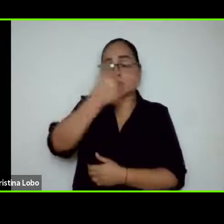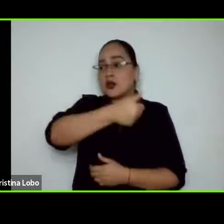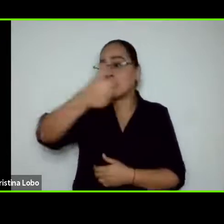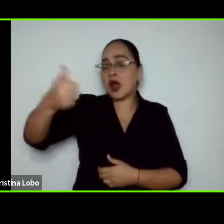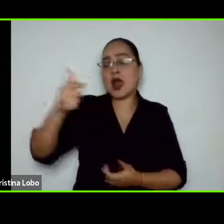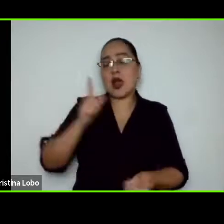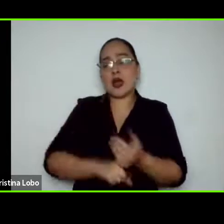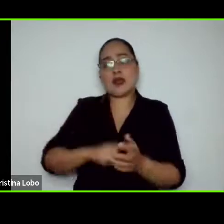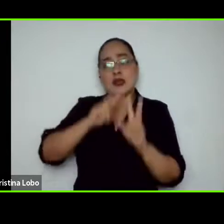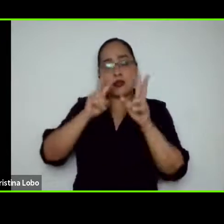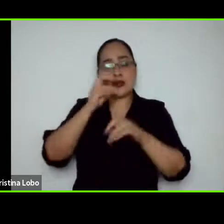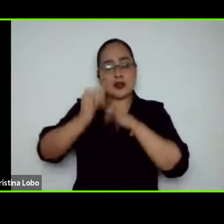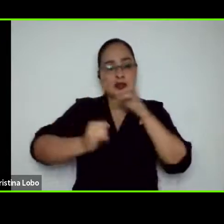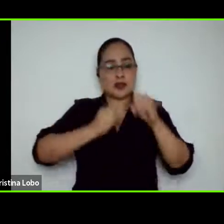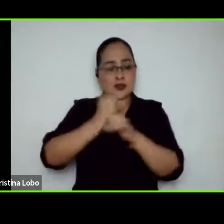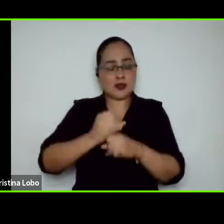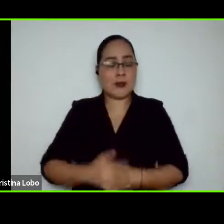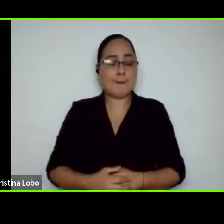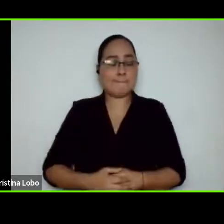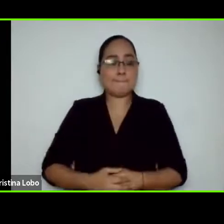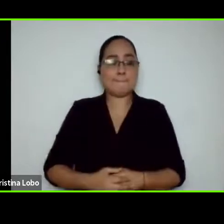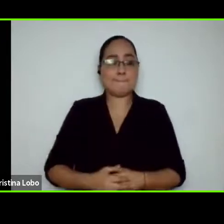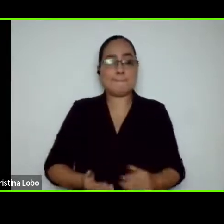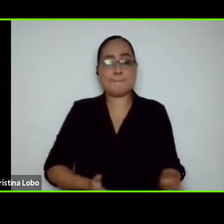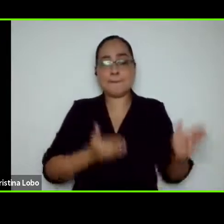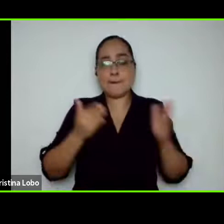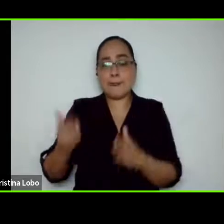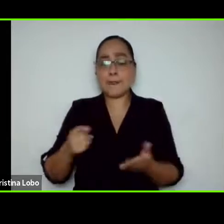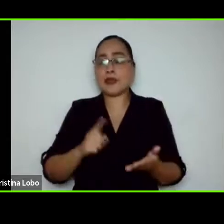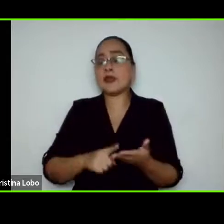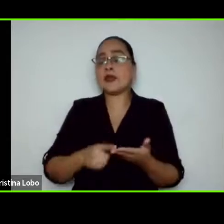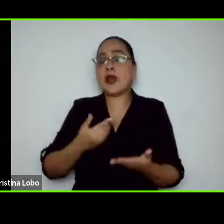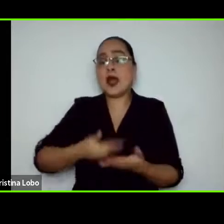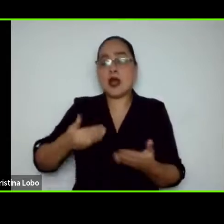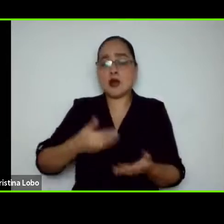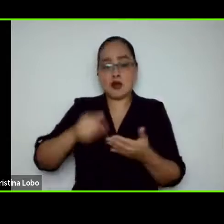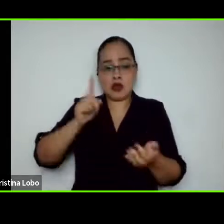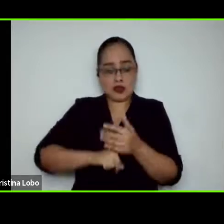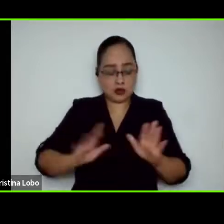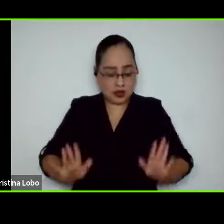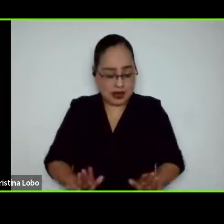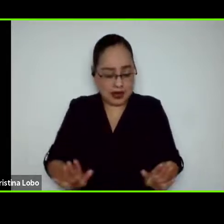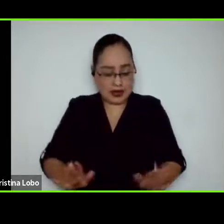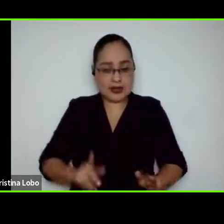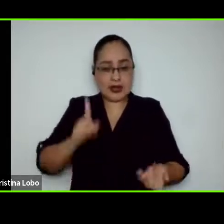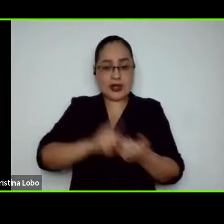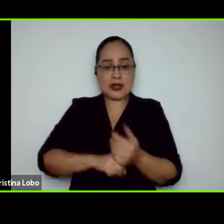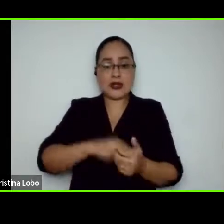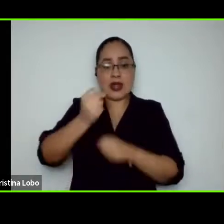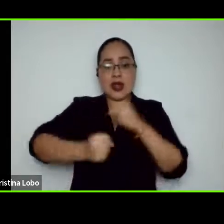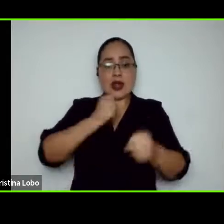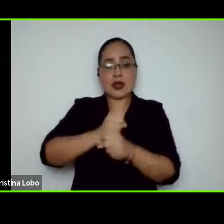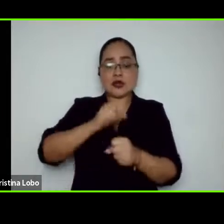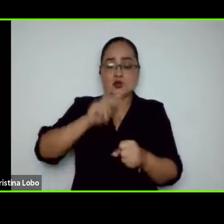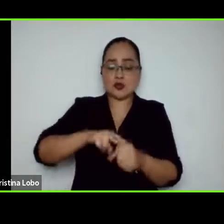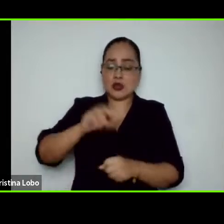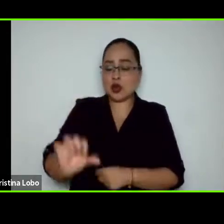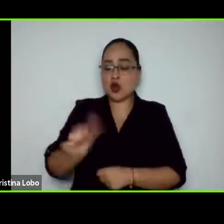instrumentos internacionales. ¿Y cuáles son algunas de las características de la reforma de 2011 que vale la pena